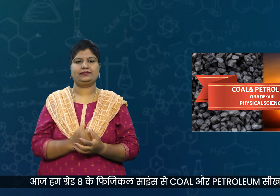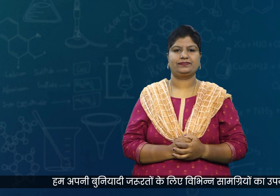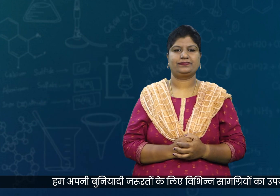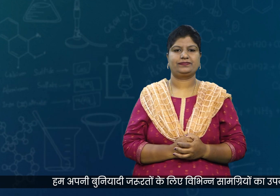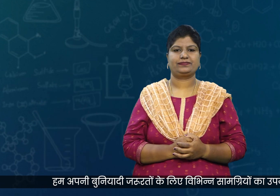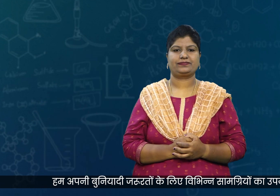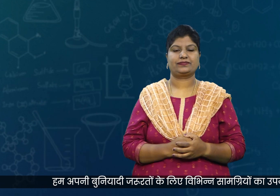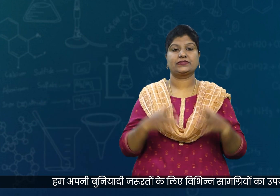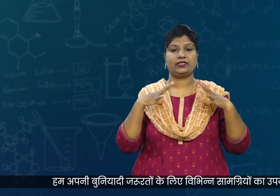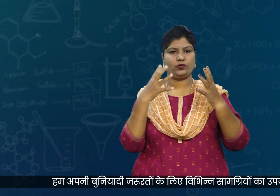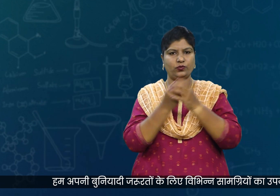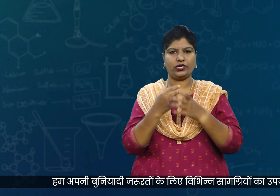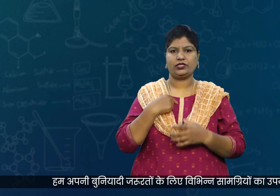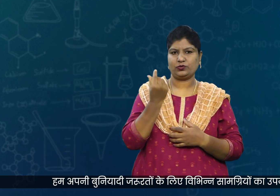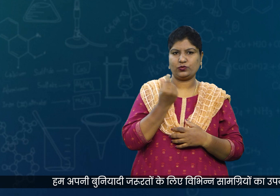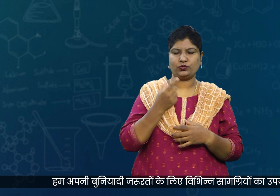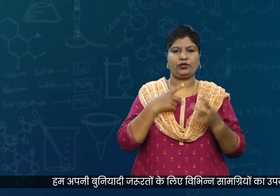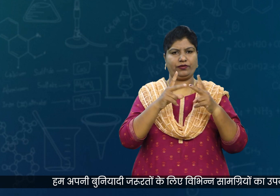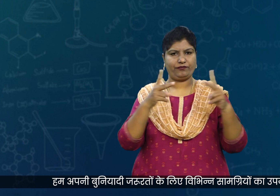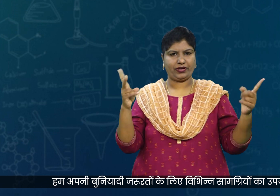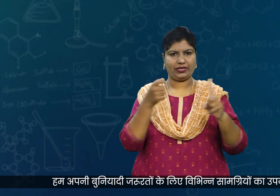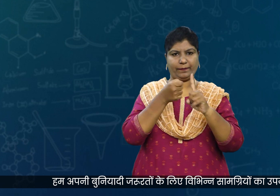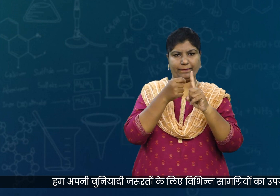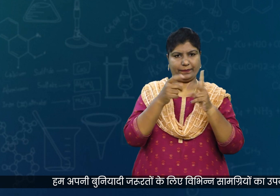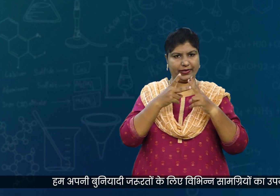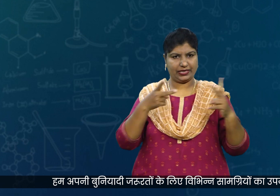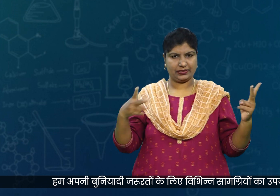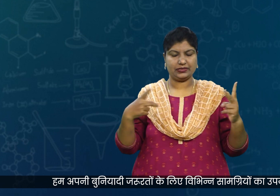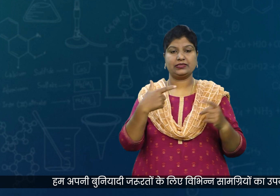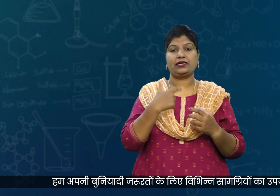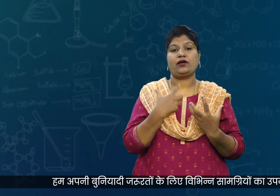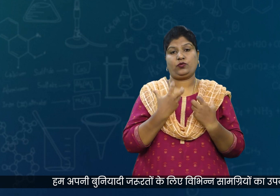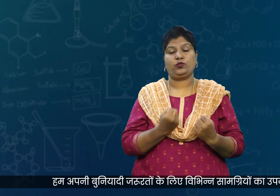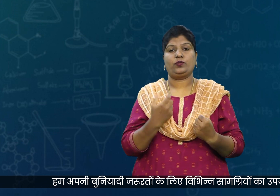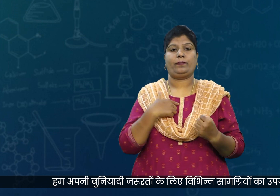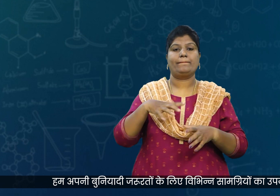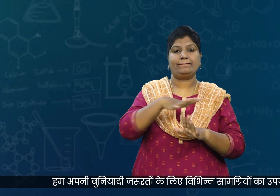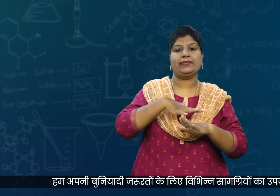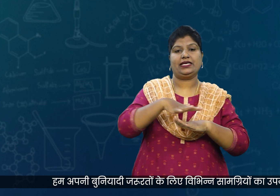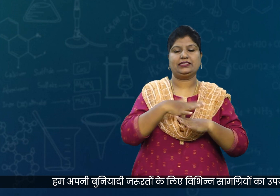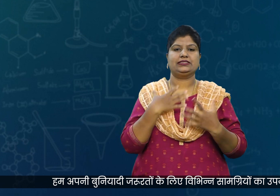हम अपनी बुनियादी जरूरतों के लिए विभिन्न सामग्रियों का उपयोग करते हैं।